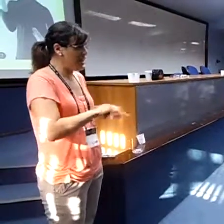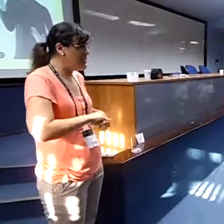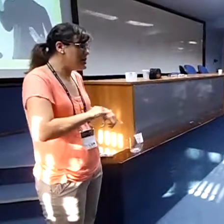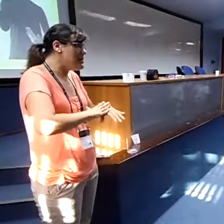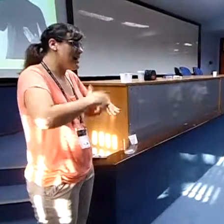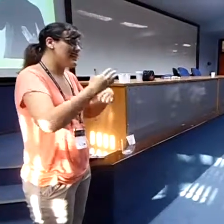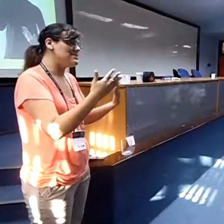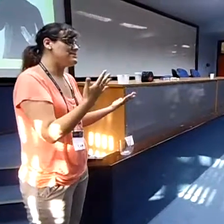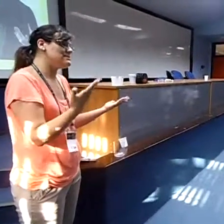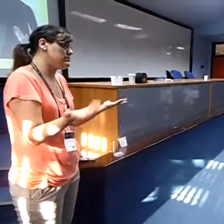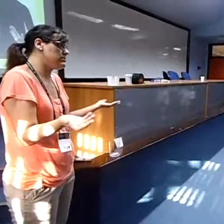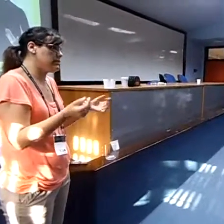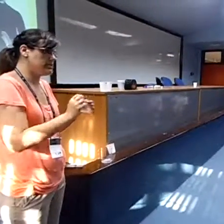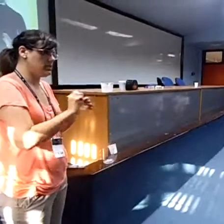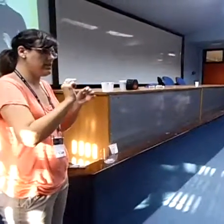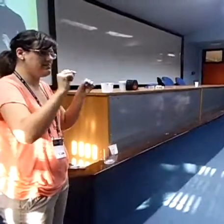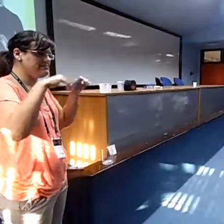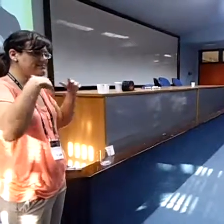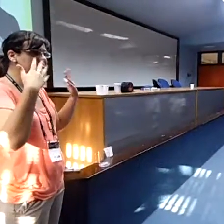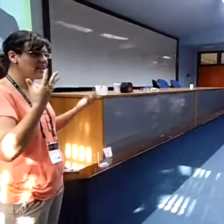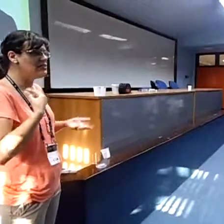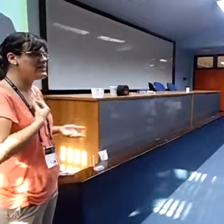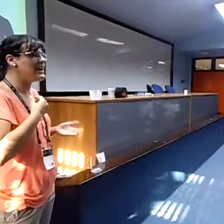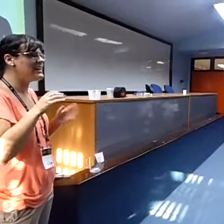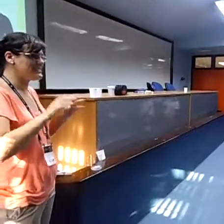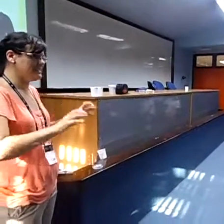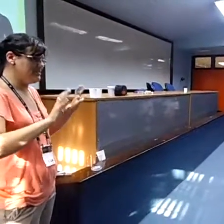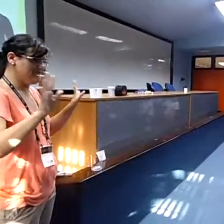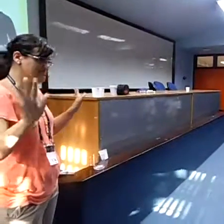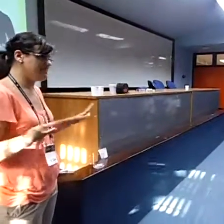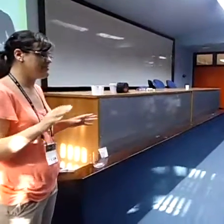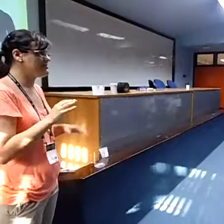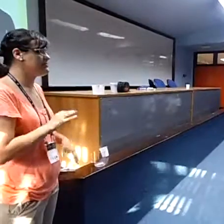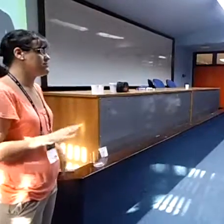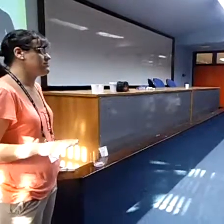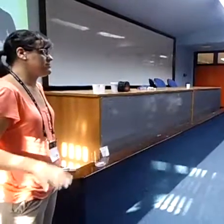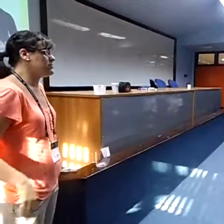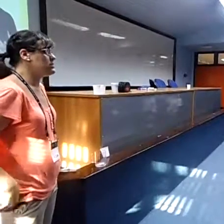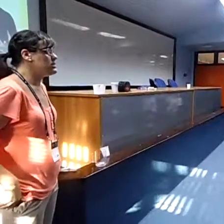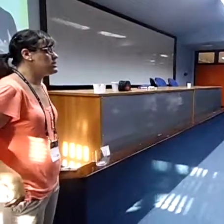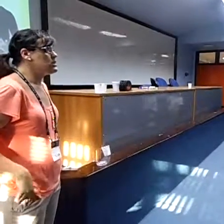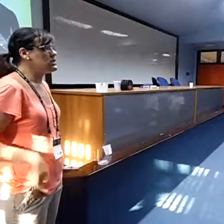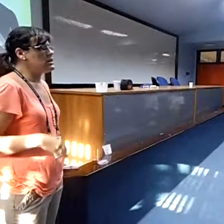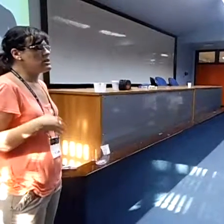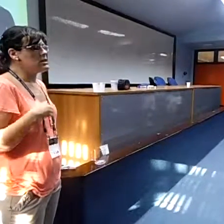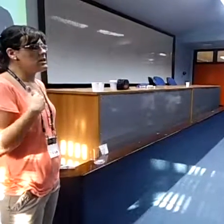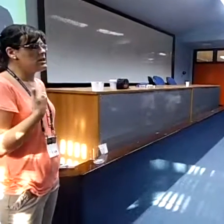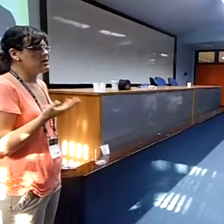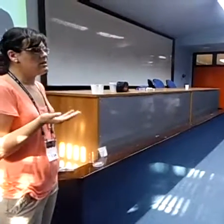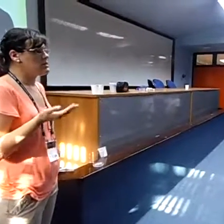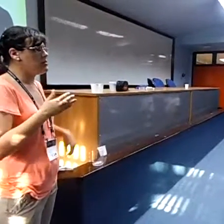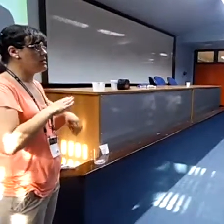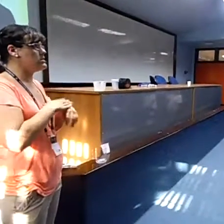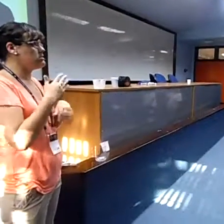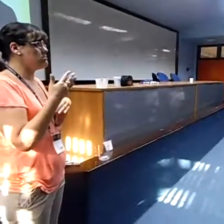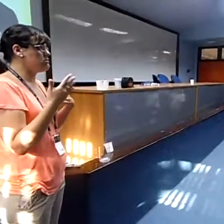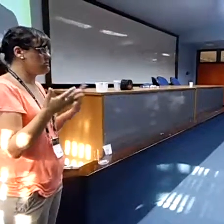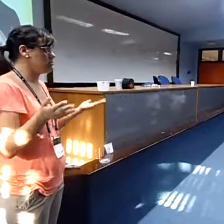o texto e tal, o surdo não tem essa possibilidade, né? Ou ele olha o texto ou ele olha o intérprete. Então, muitas vezes a gente tem que estudar o dobro, estudar mais